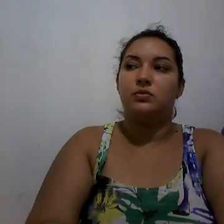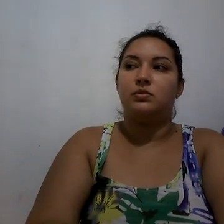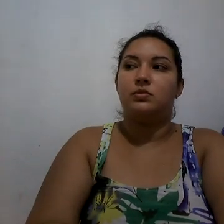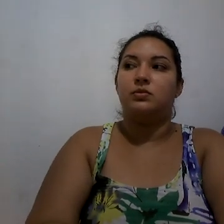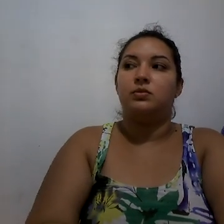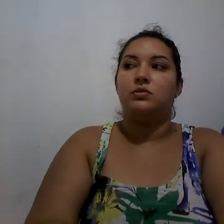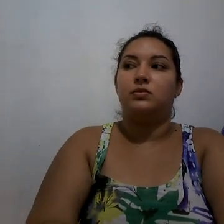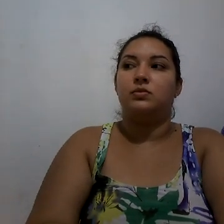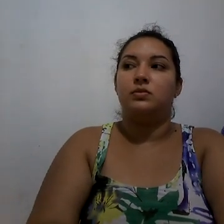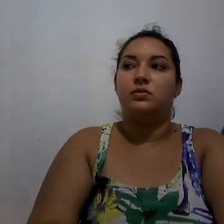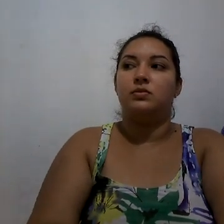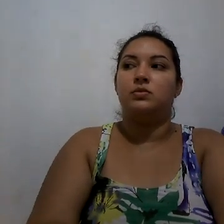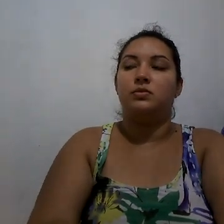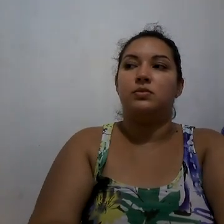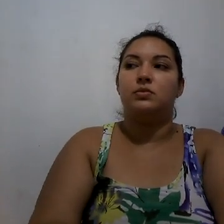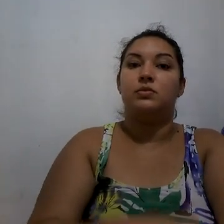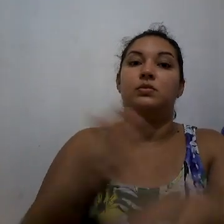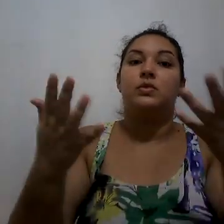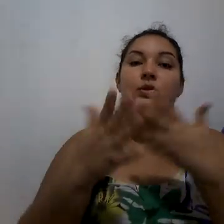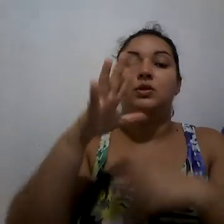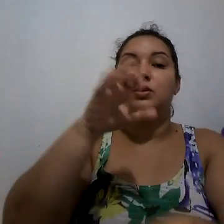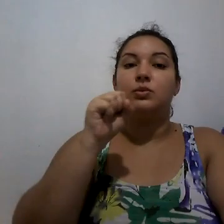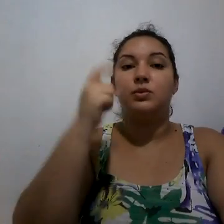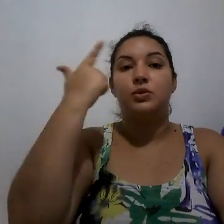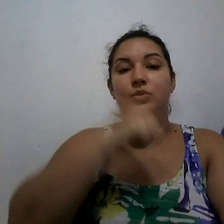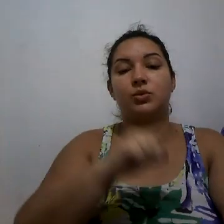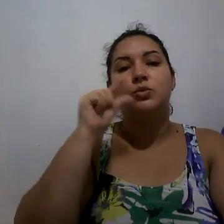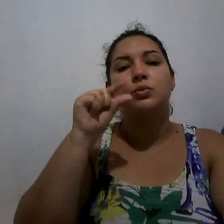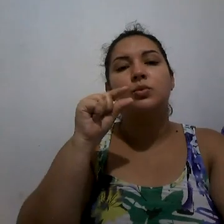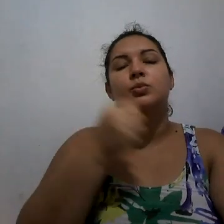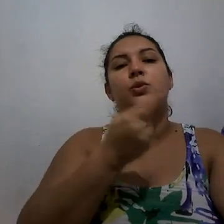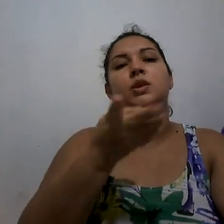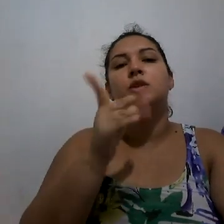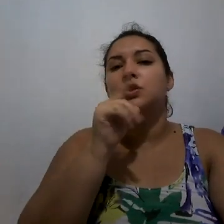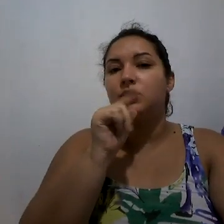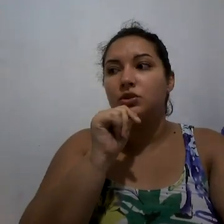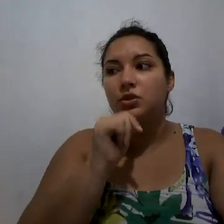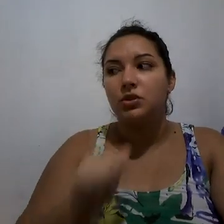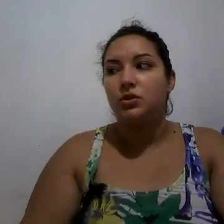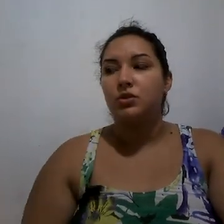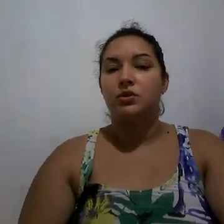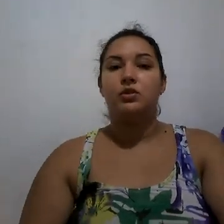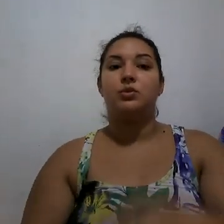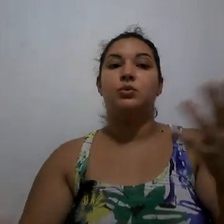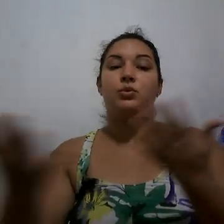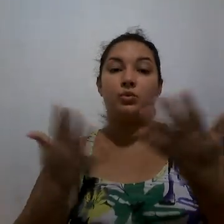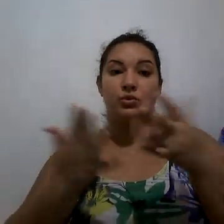misturei. Agora eu peguei de novo uma pequena quantidade daquela água. Quando eu for fazer a análise, agora, será que eu vou